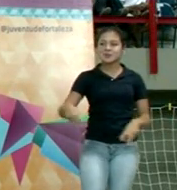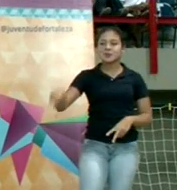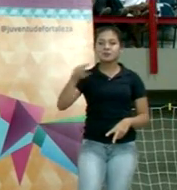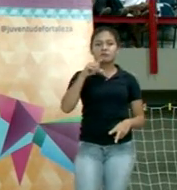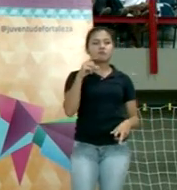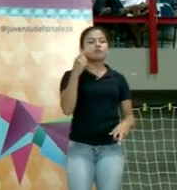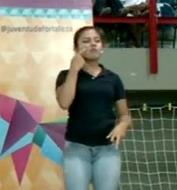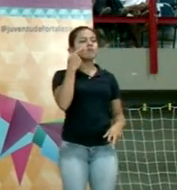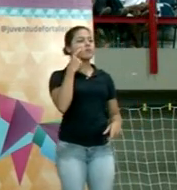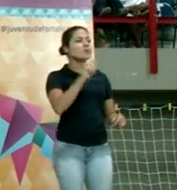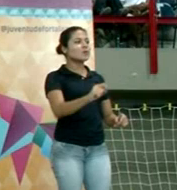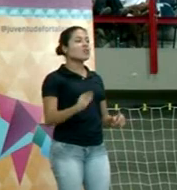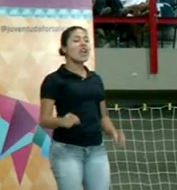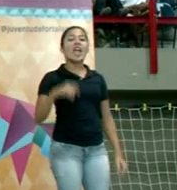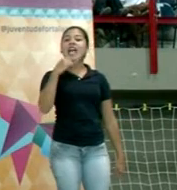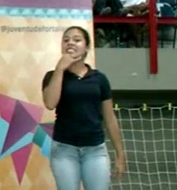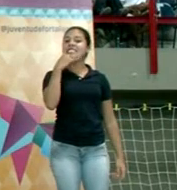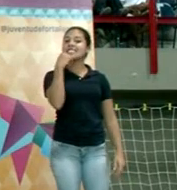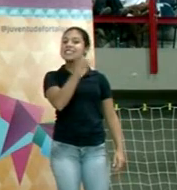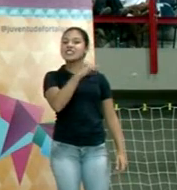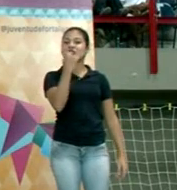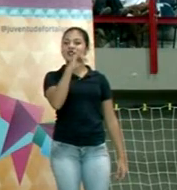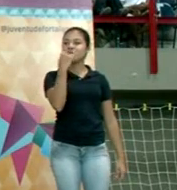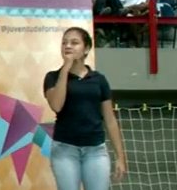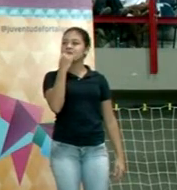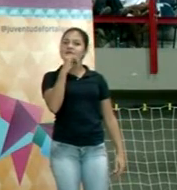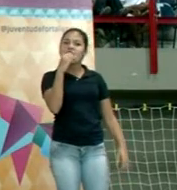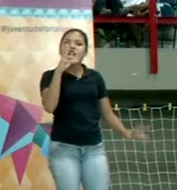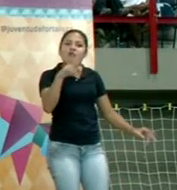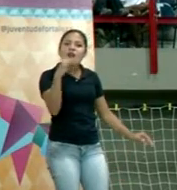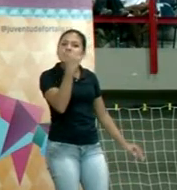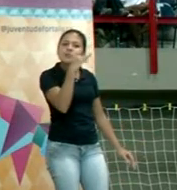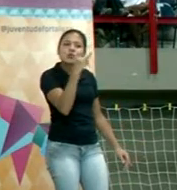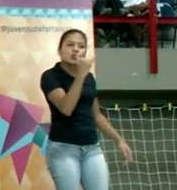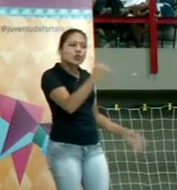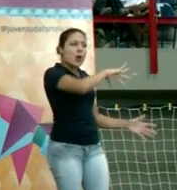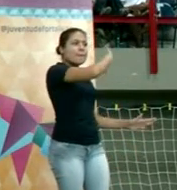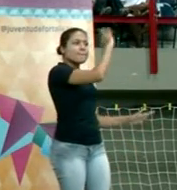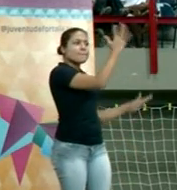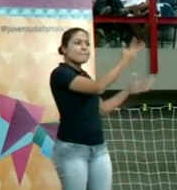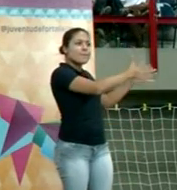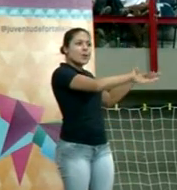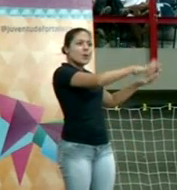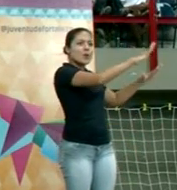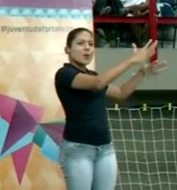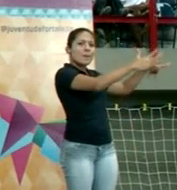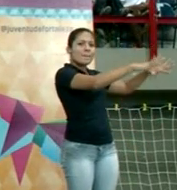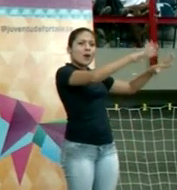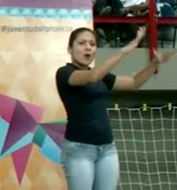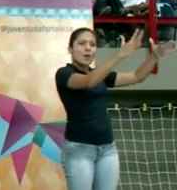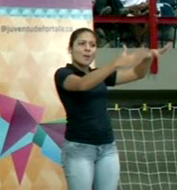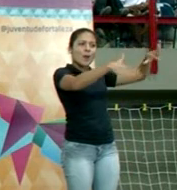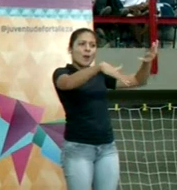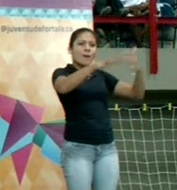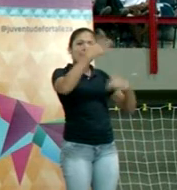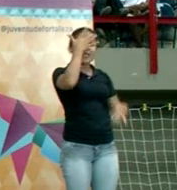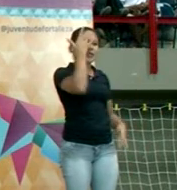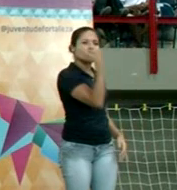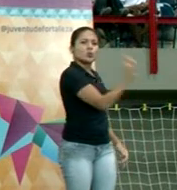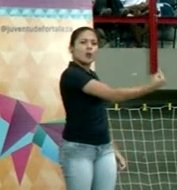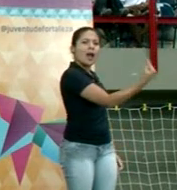seguinte. A energia foi passando de pessoa a pessoa. E